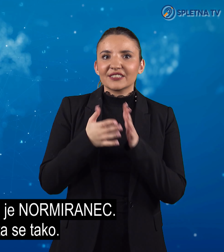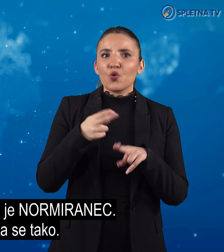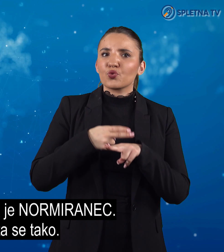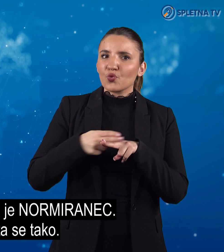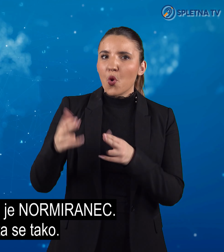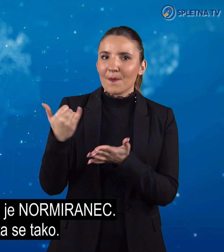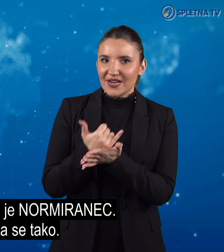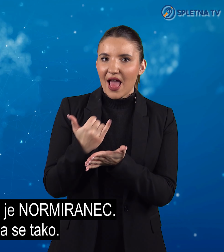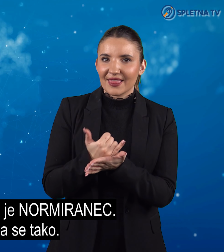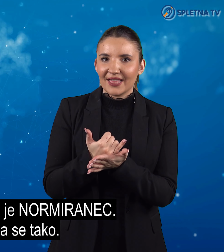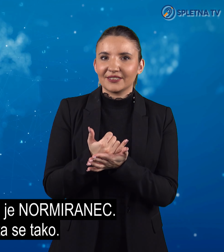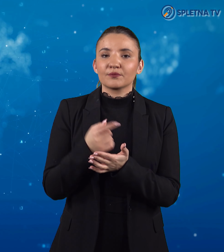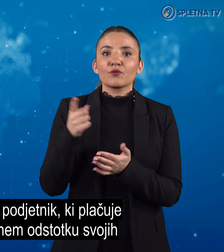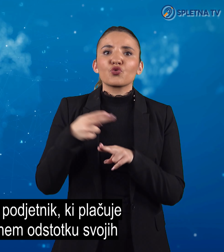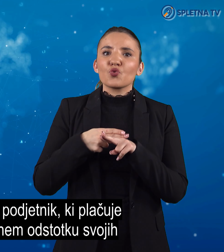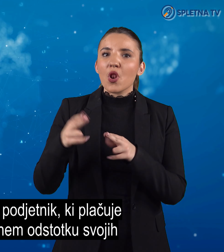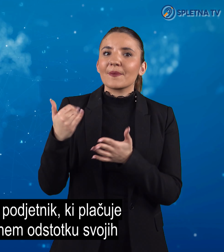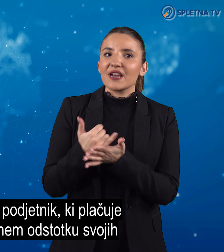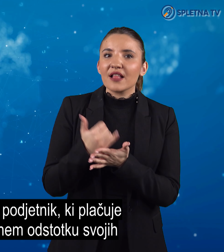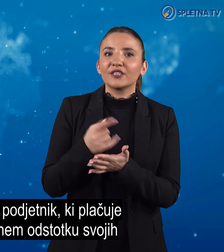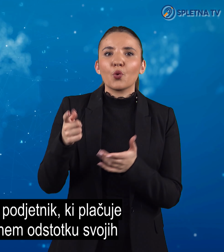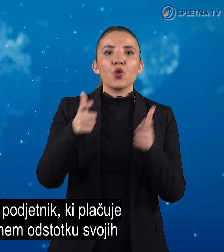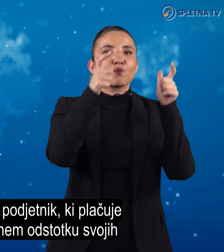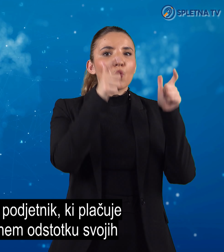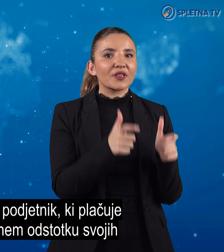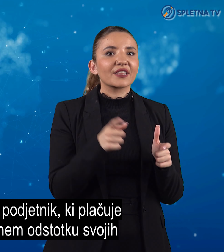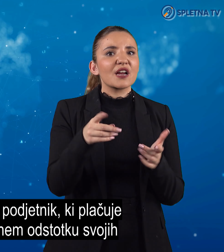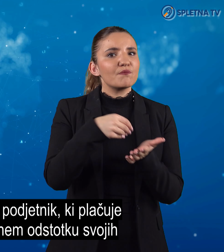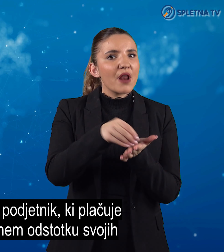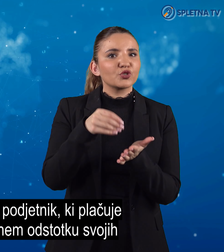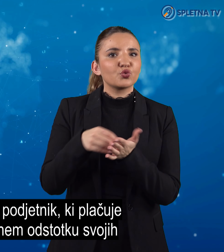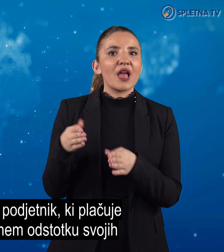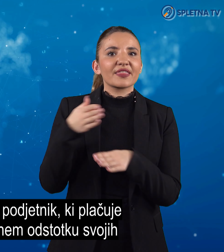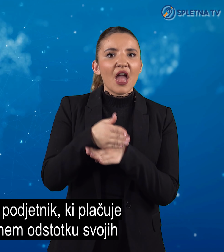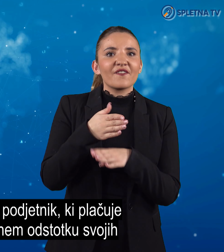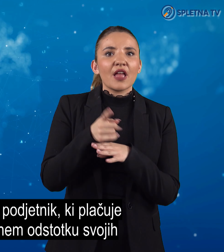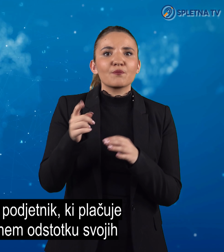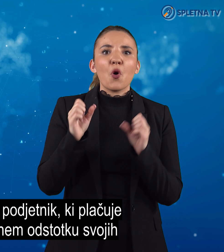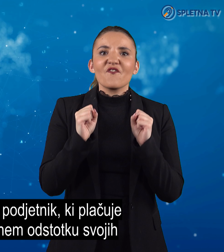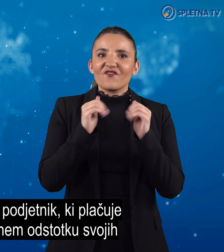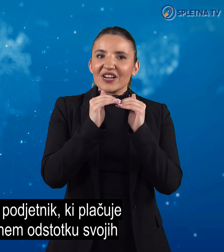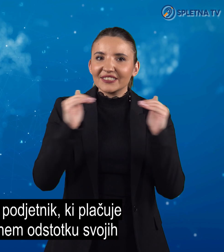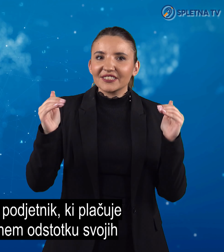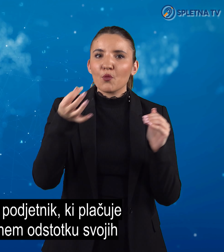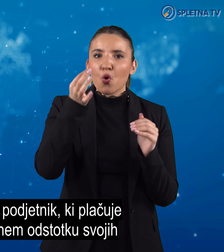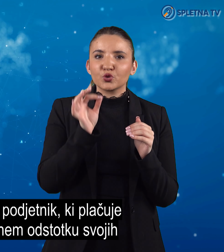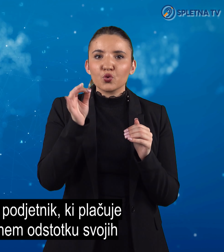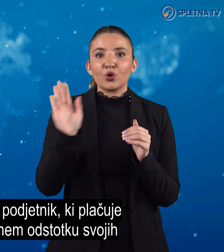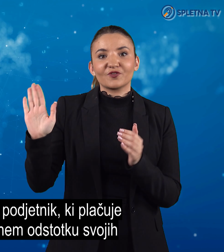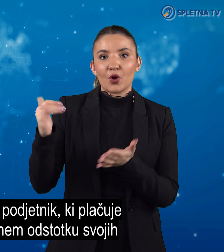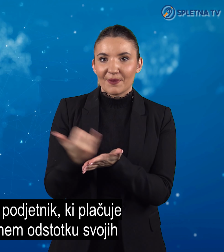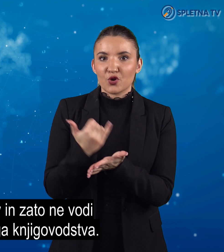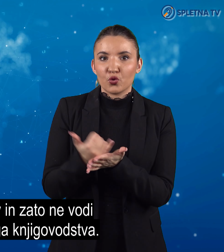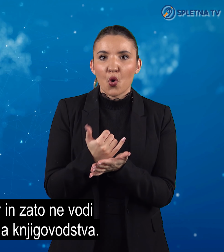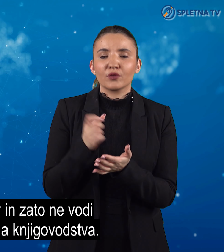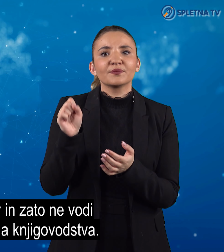Kreta se tako. Normiranec je podjetnik, ki plačuje davke po fiksnem odstotku svojih prihodkov in zato ne vodi